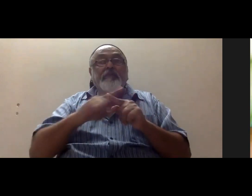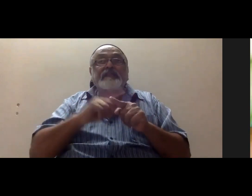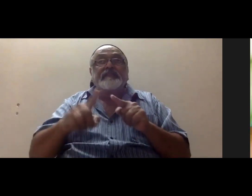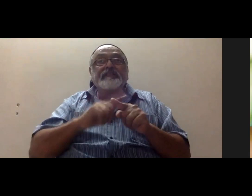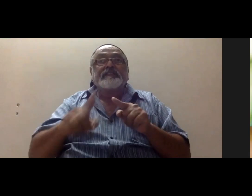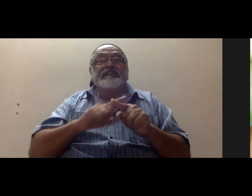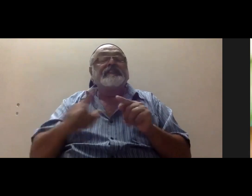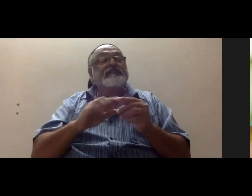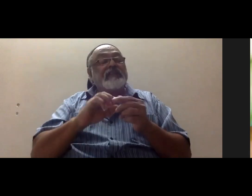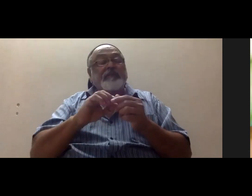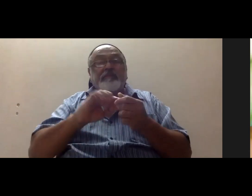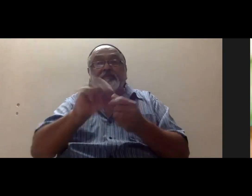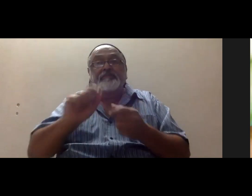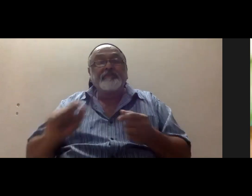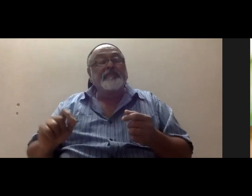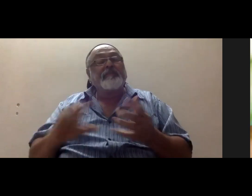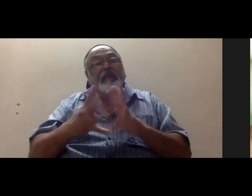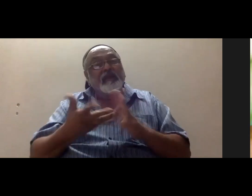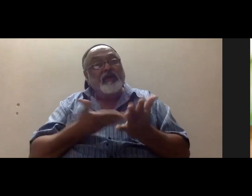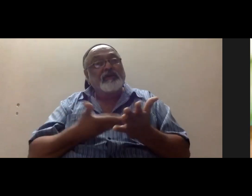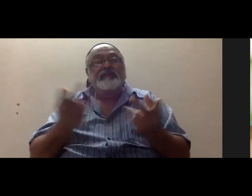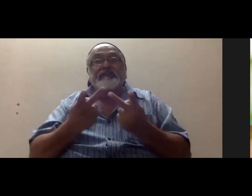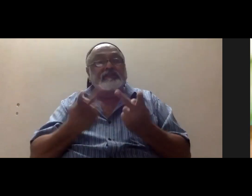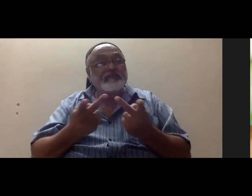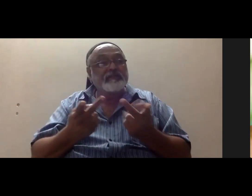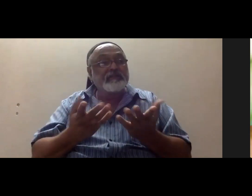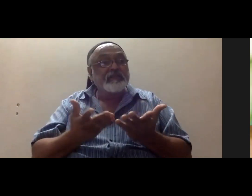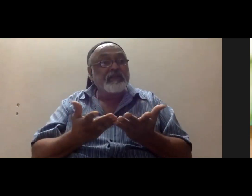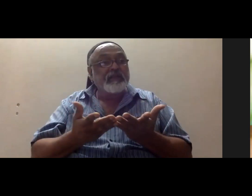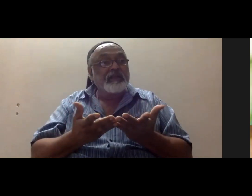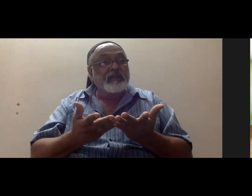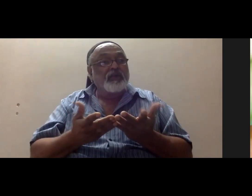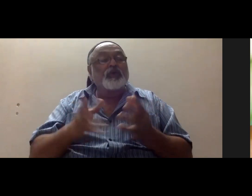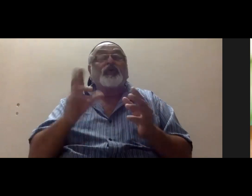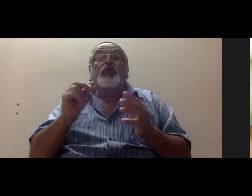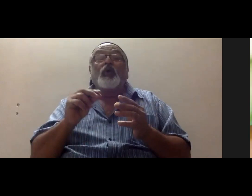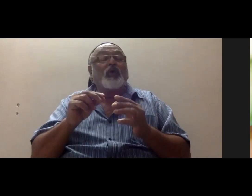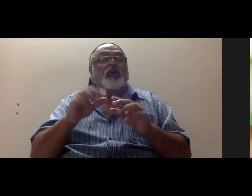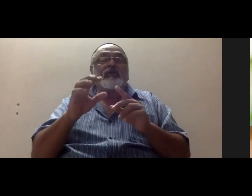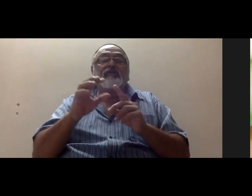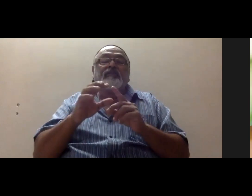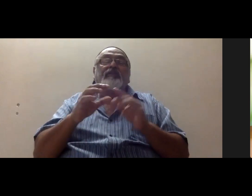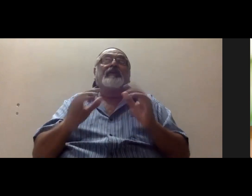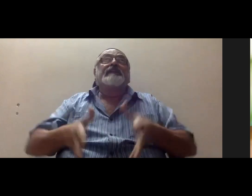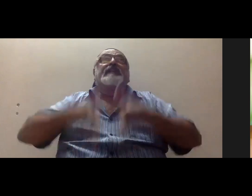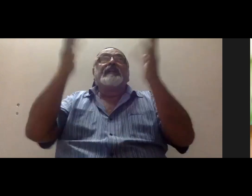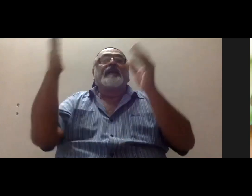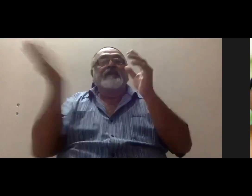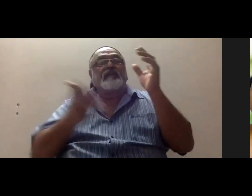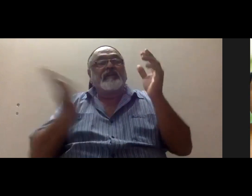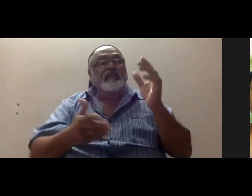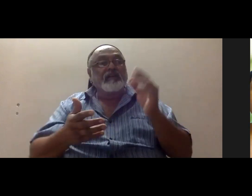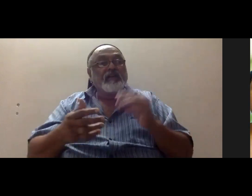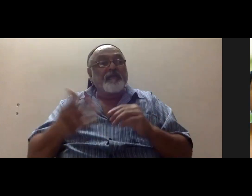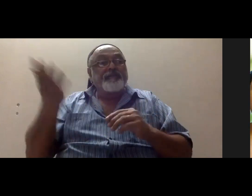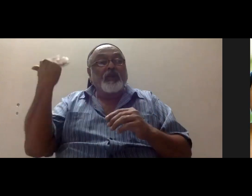भी बना रहे हैं जो कि नो डिफोरेस्टेशन, और उसमें भी क्या बोलते हैं ओल्ड